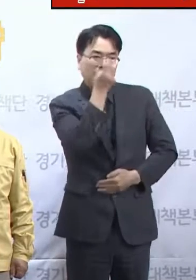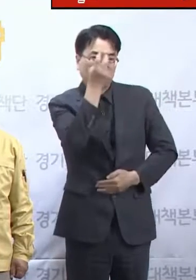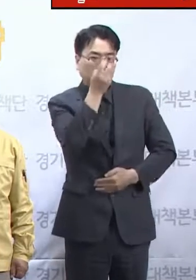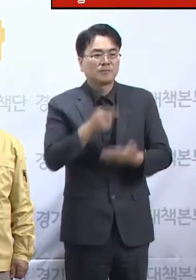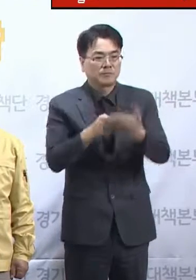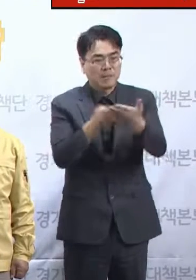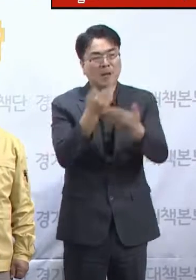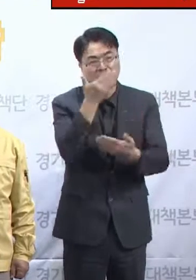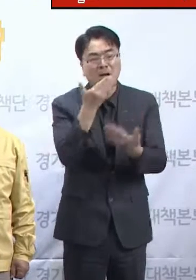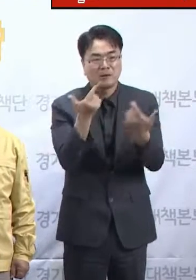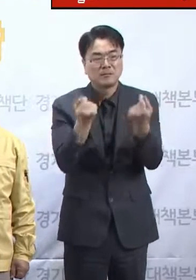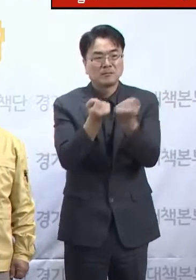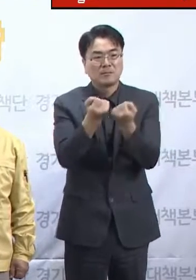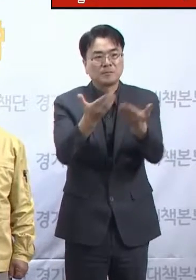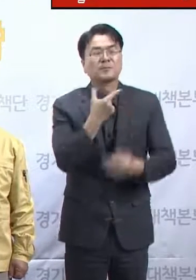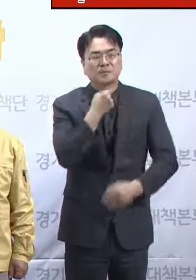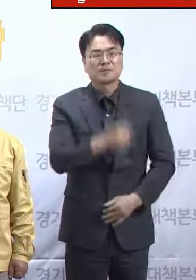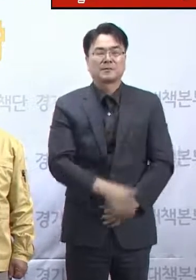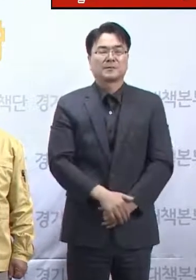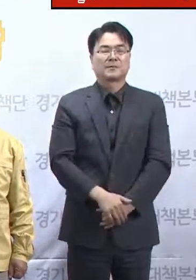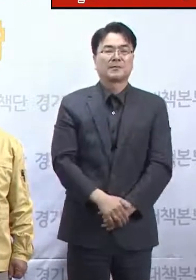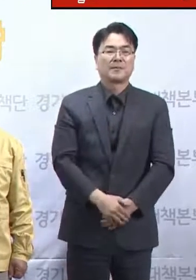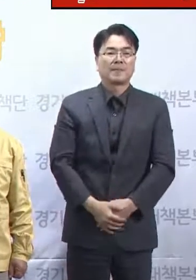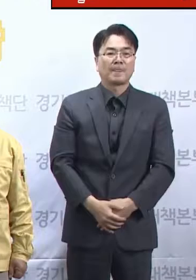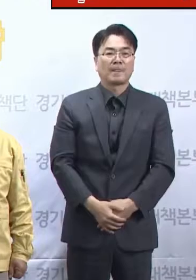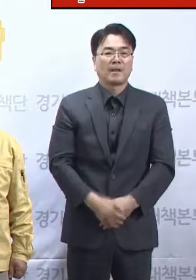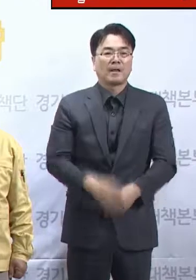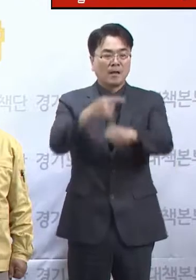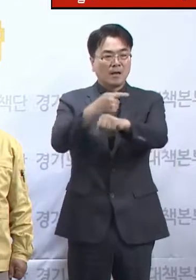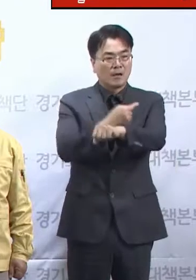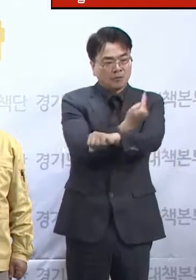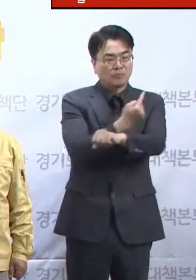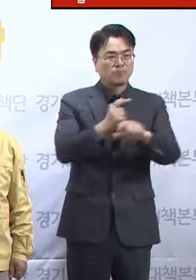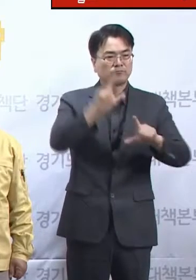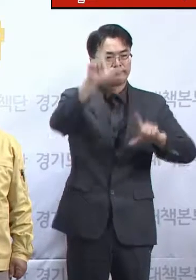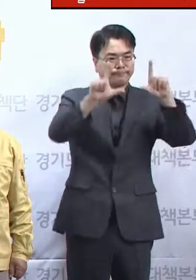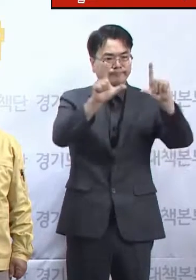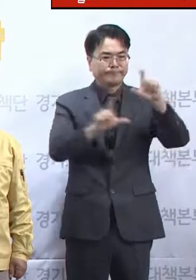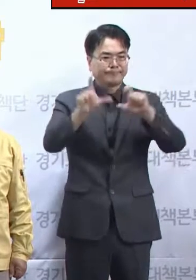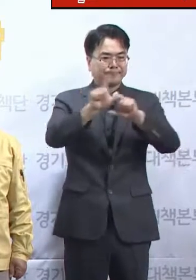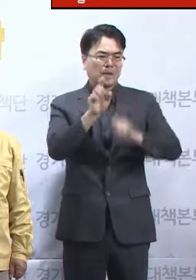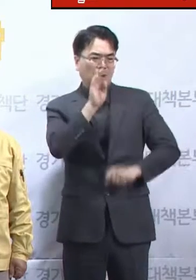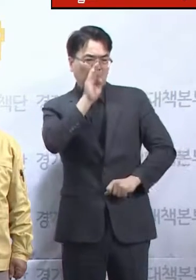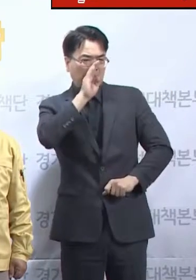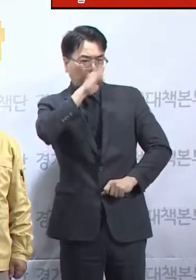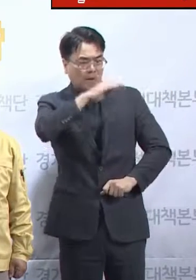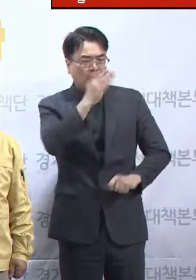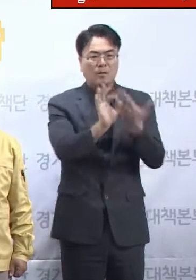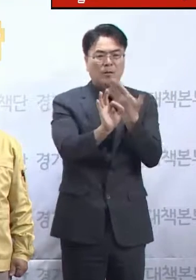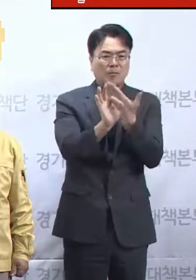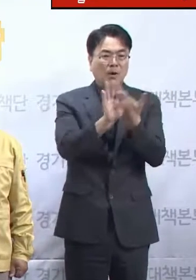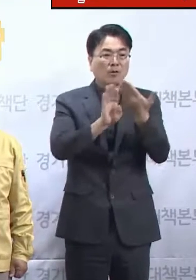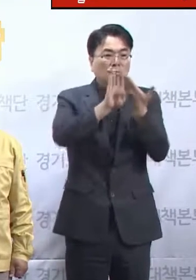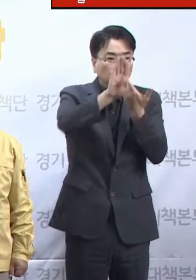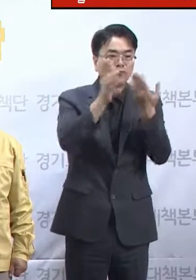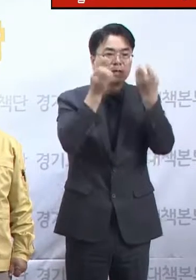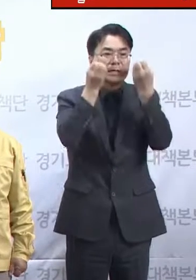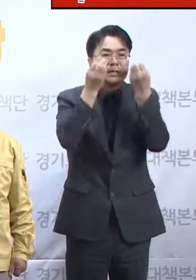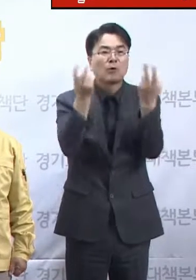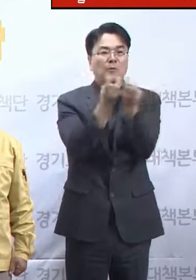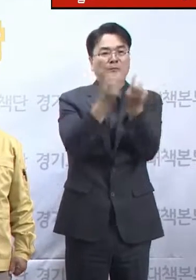없다는 말씀을 일단 드립니다. 그 후에 상황이 더 나빠질 경우에 대해서는 추후에 다른 방안이 있다는